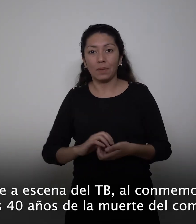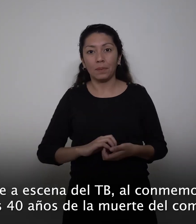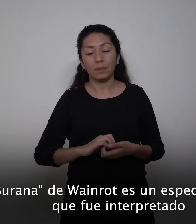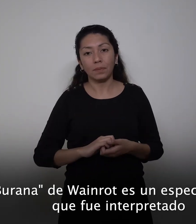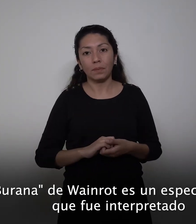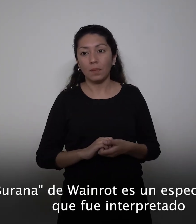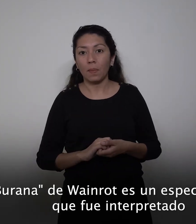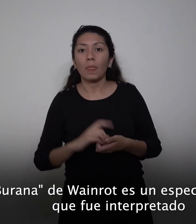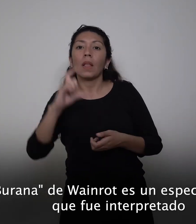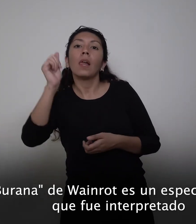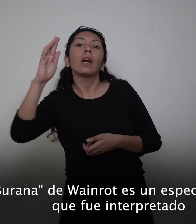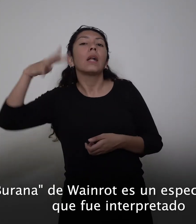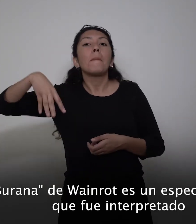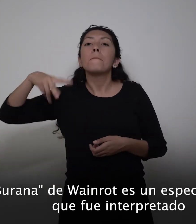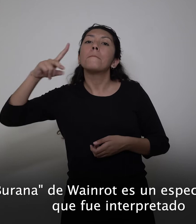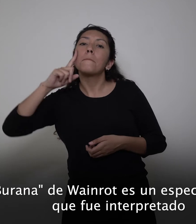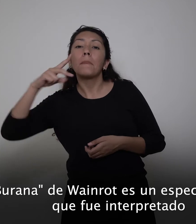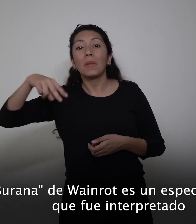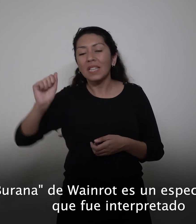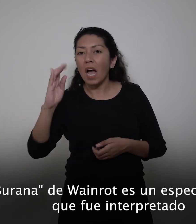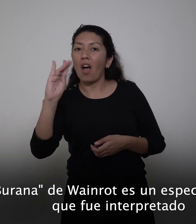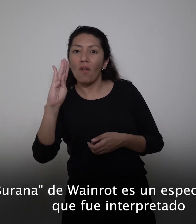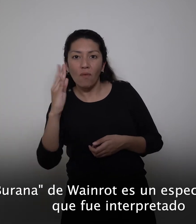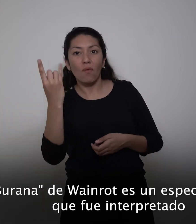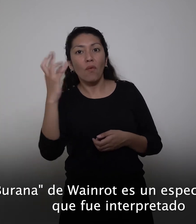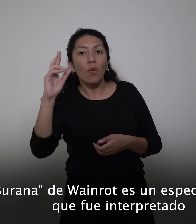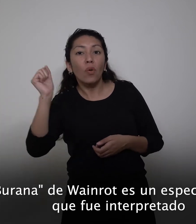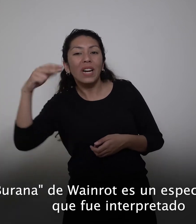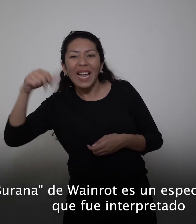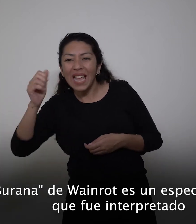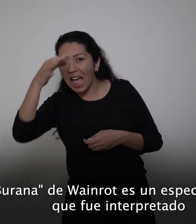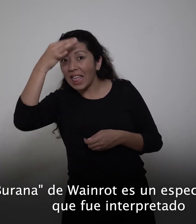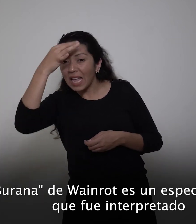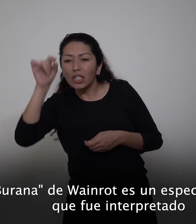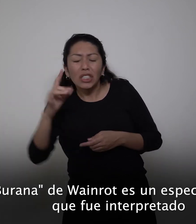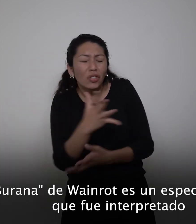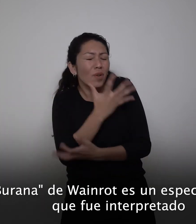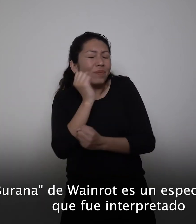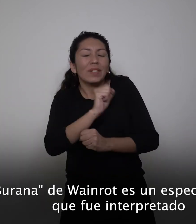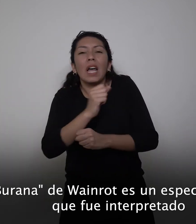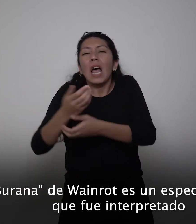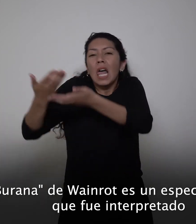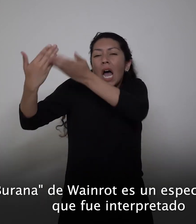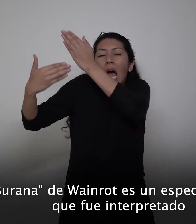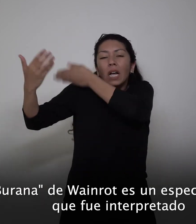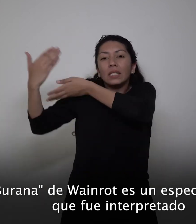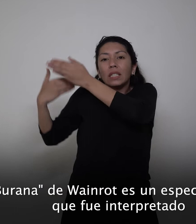Carmina burana de wine Rock es un espectáculo atemporal que fue interpretado